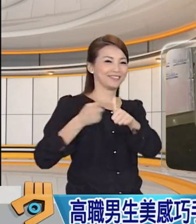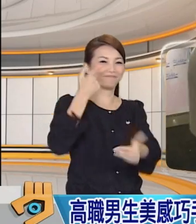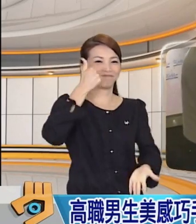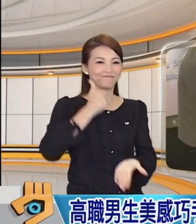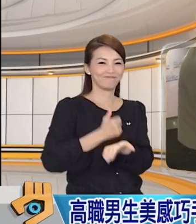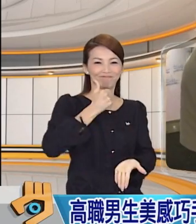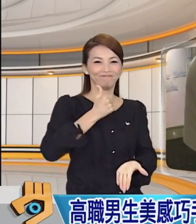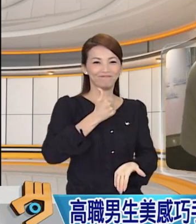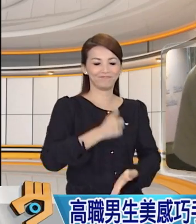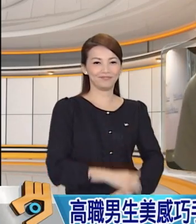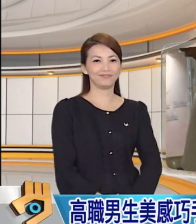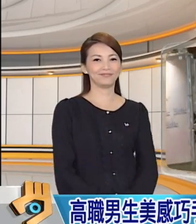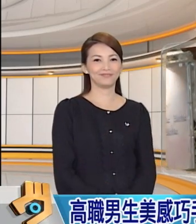艺职类的金牌。